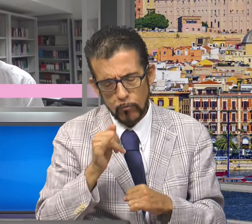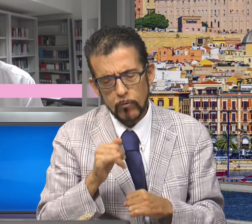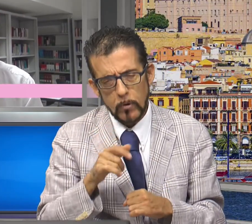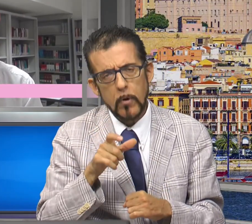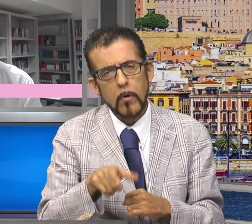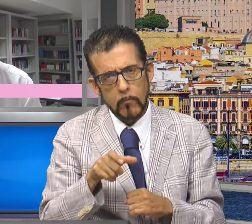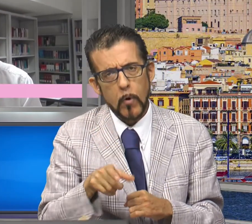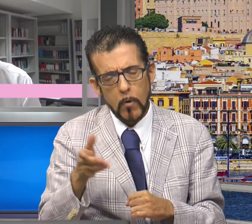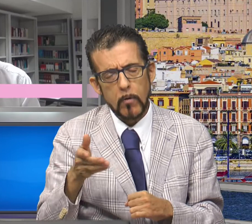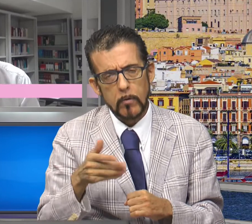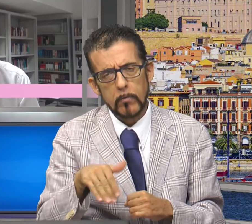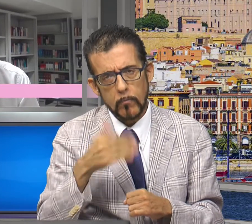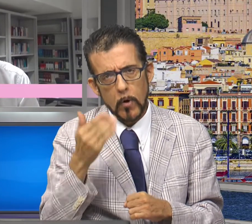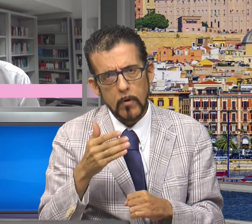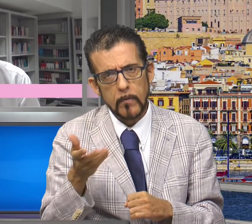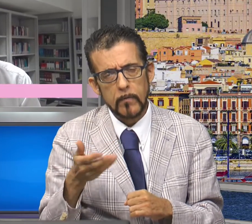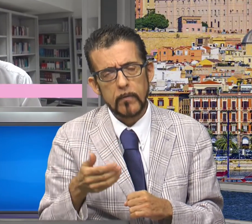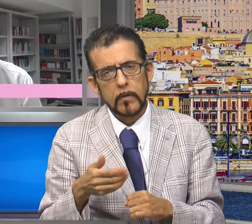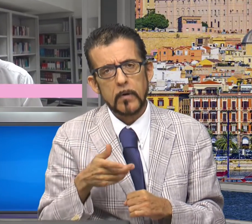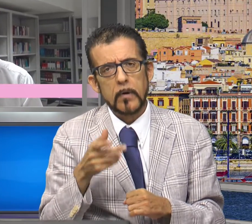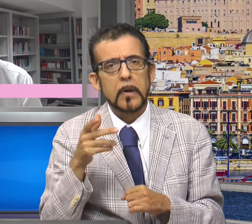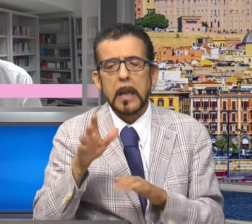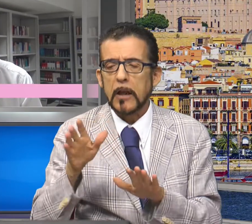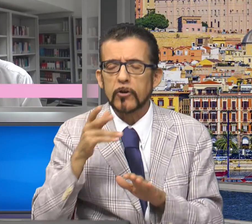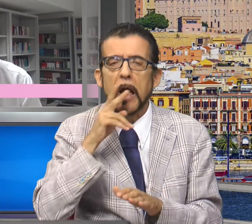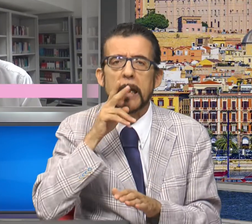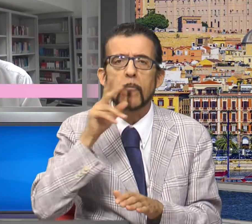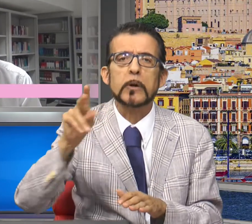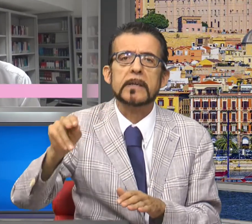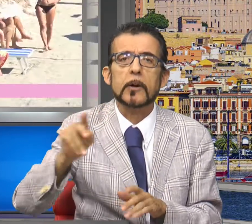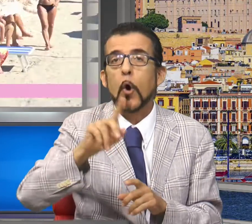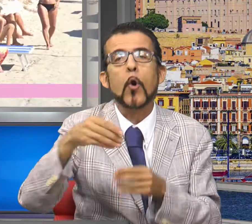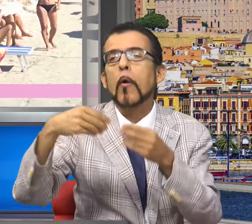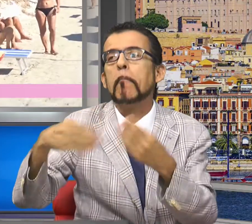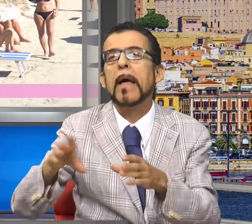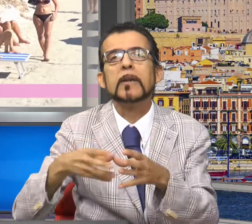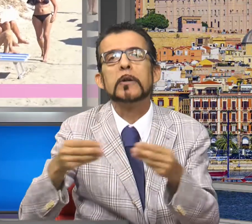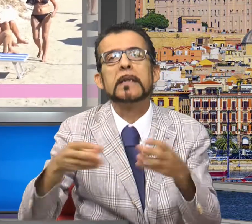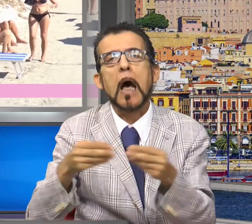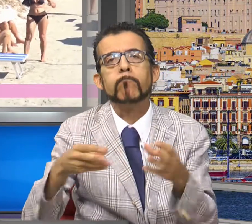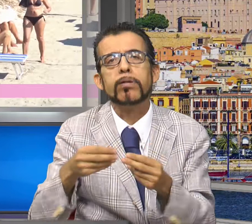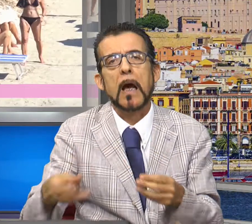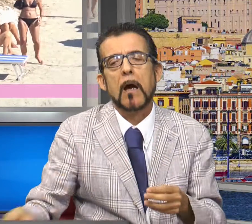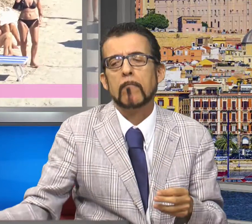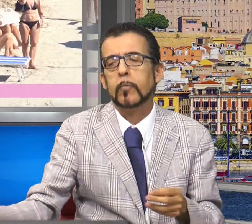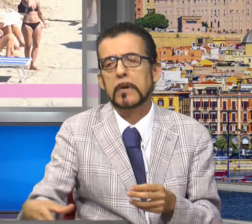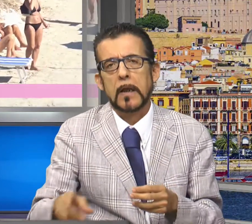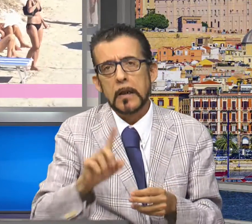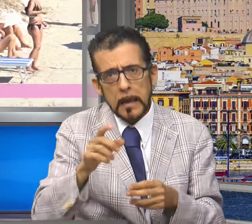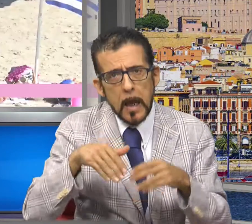e lasciare il mozzicone e non disperso sotto la sabbia. Sarà dunque possibile fumare solo nelle aree attrezzate a